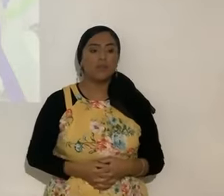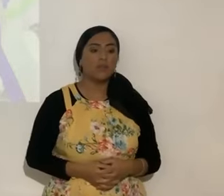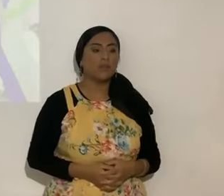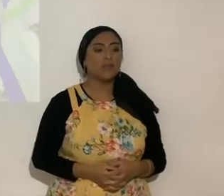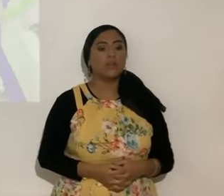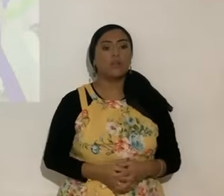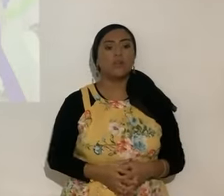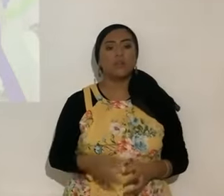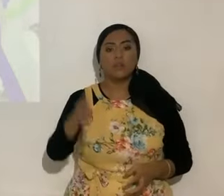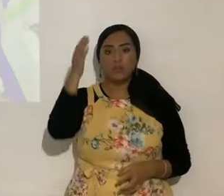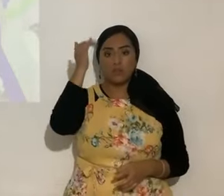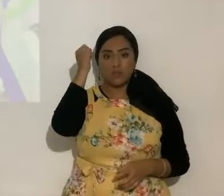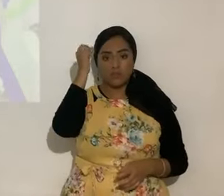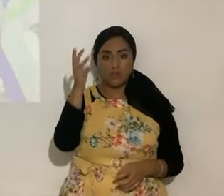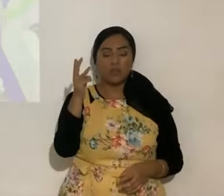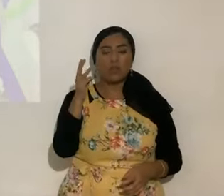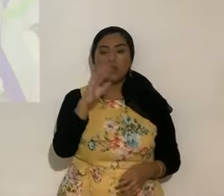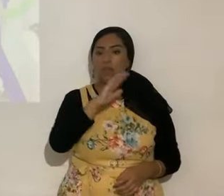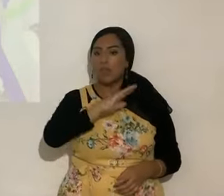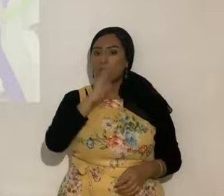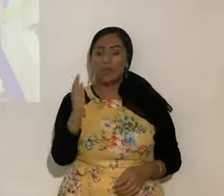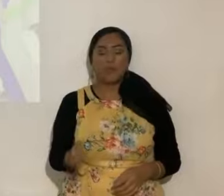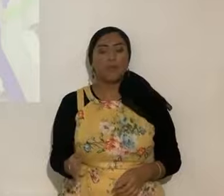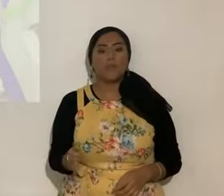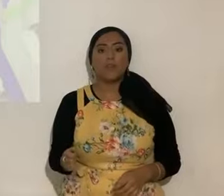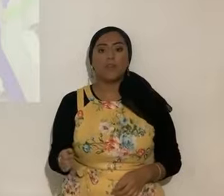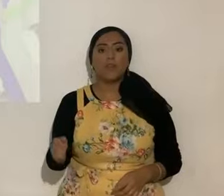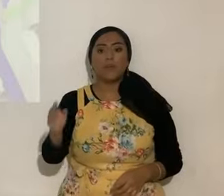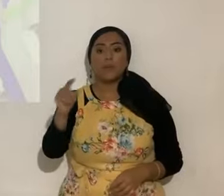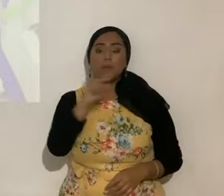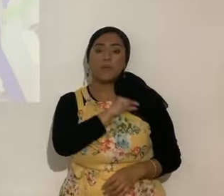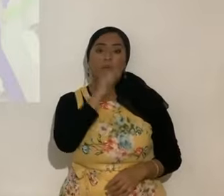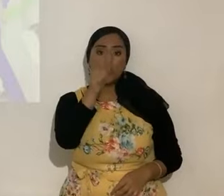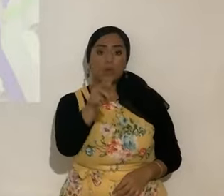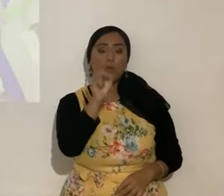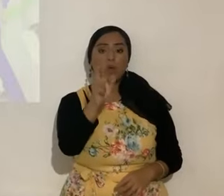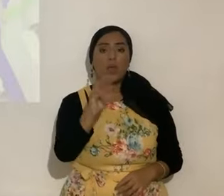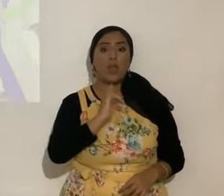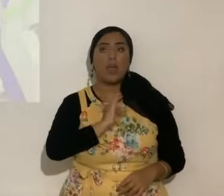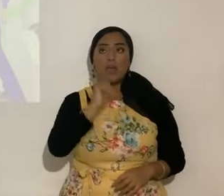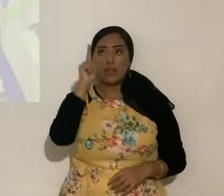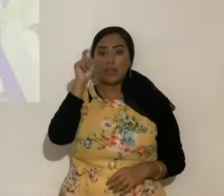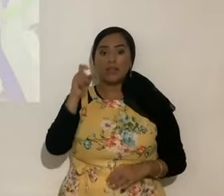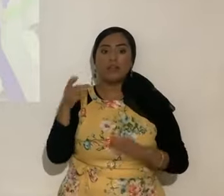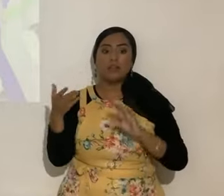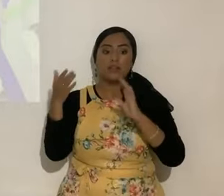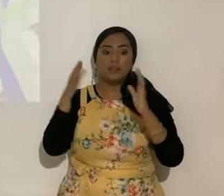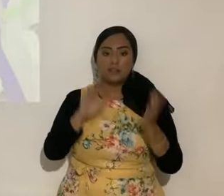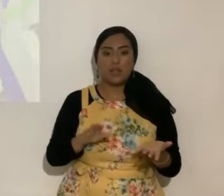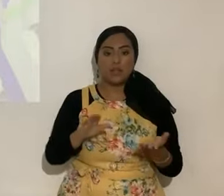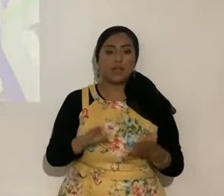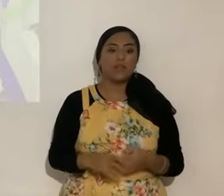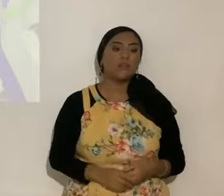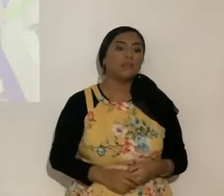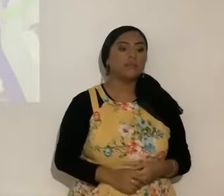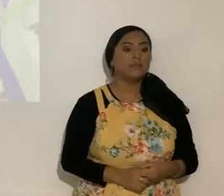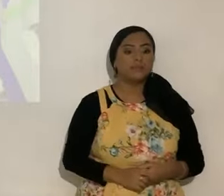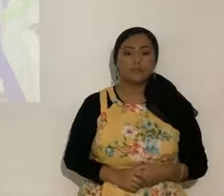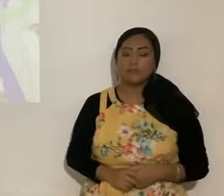Entonces, Yahshua nunca te culpa, ni a ti, ni a mí, de que él tuvo que morir, aunque resucitó,